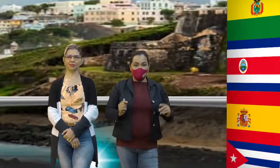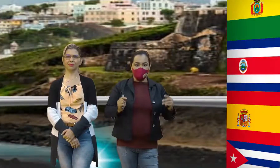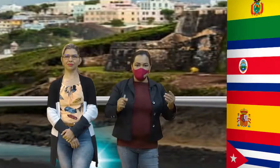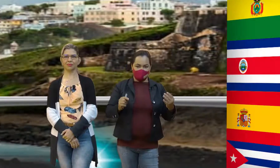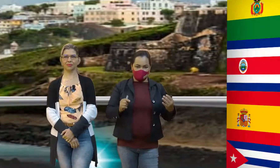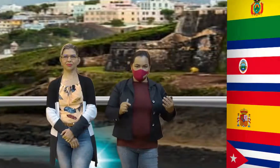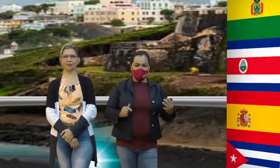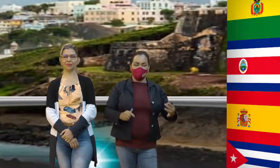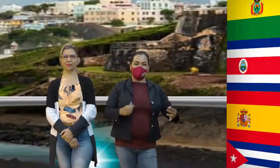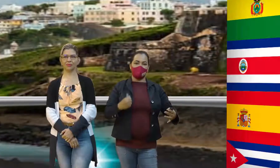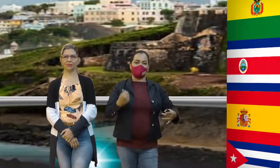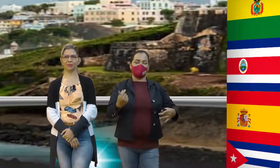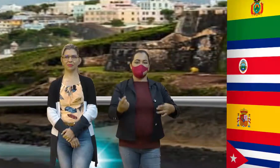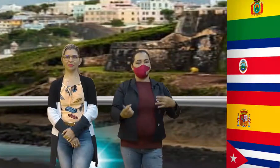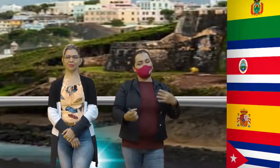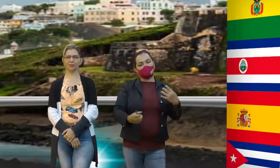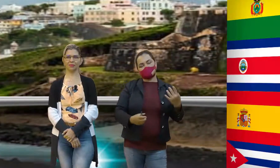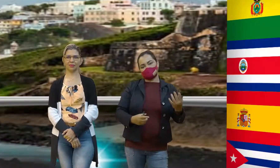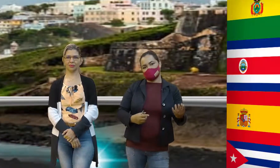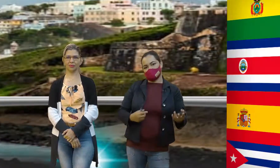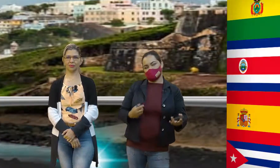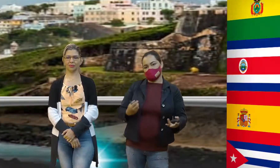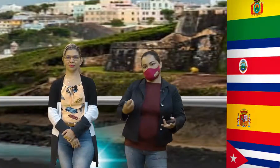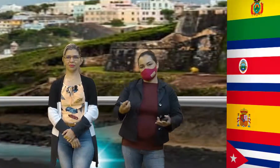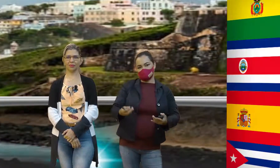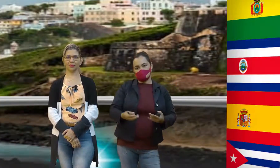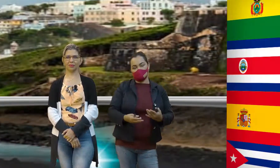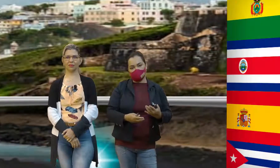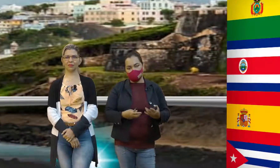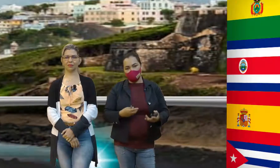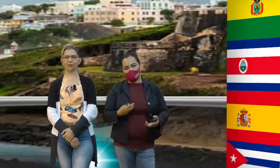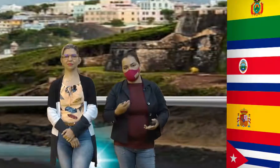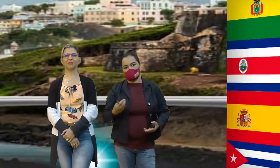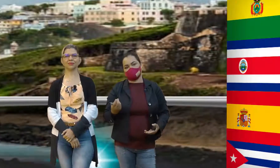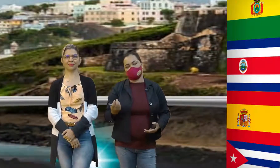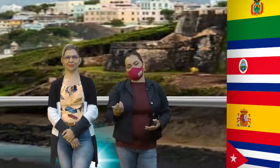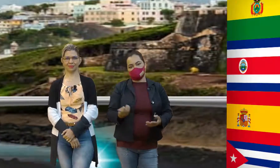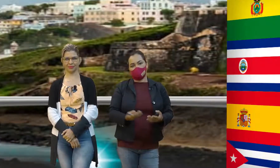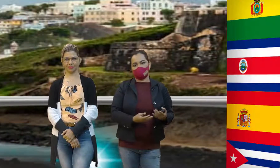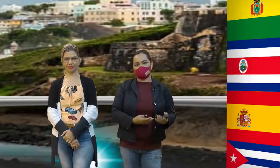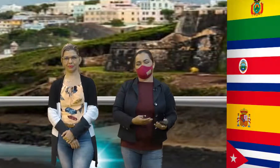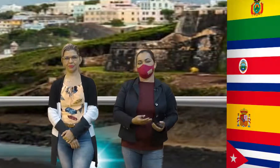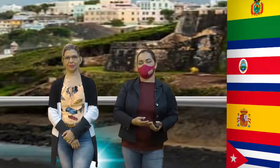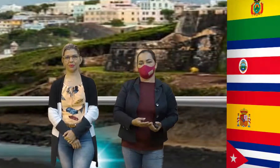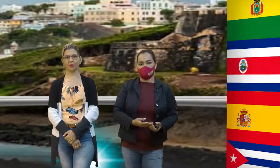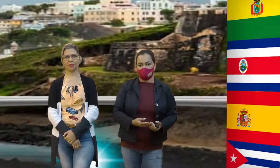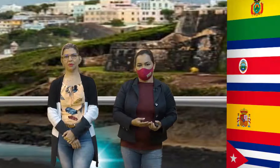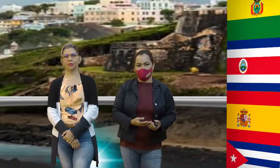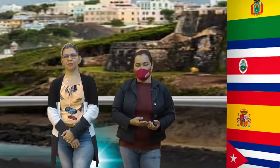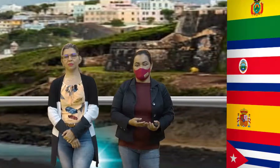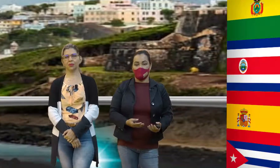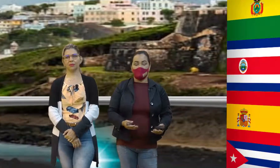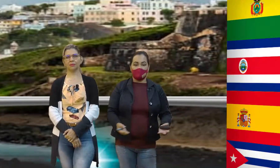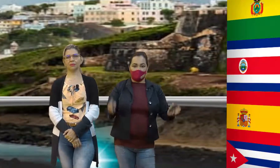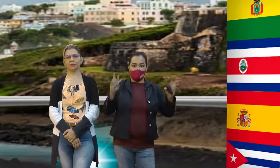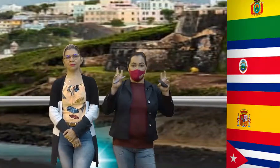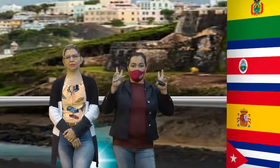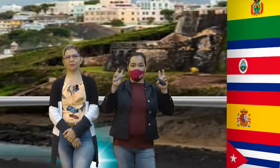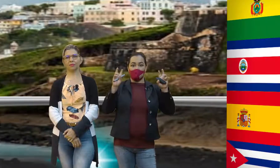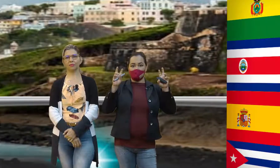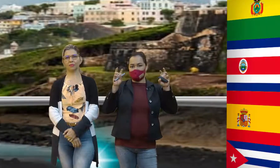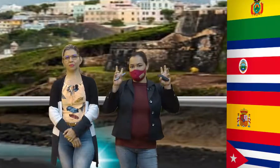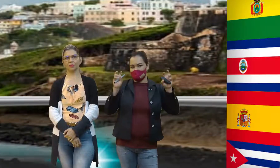Mas os Estados Unidos, vendo todas as questões políticas e econômicas de Porto Rico,